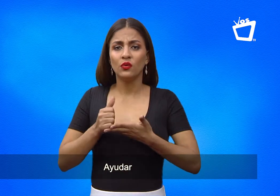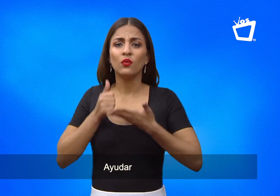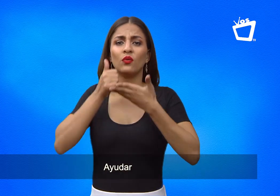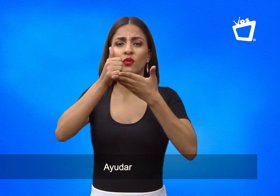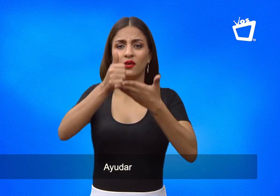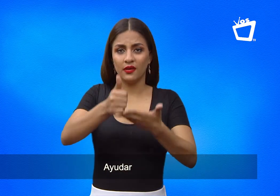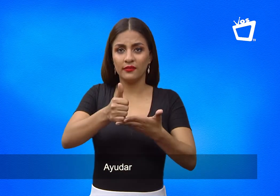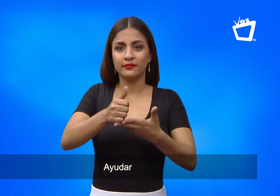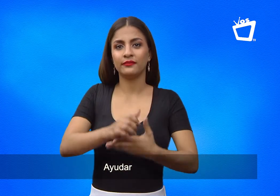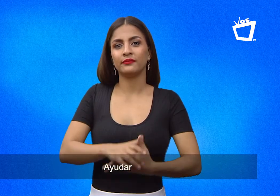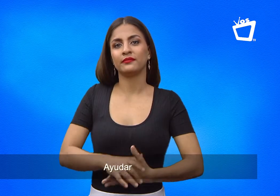Ayudar.